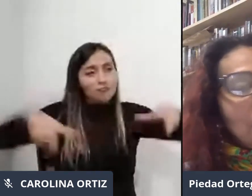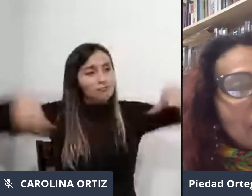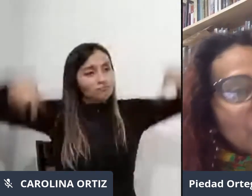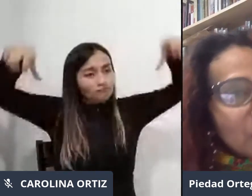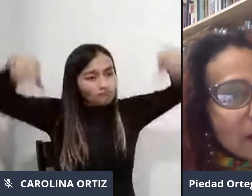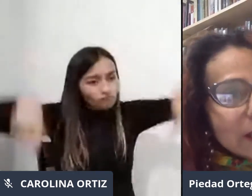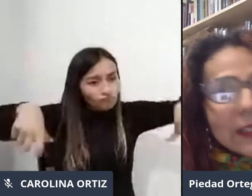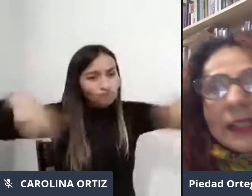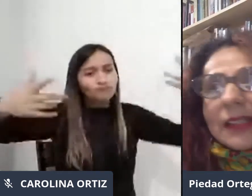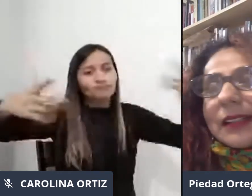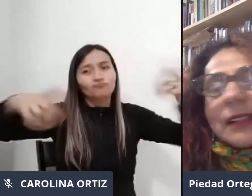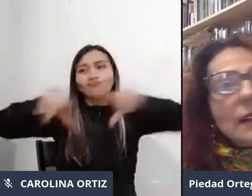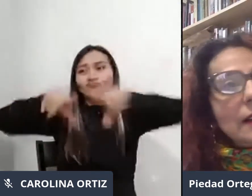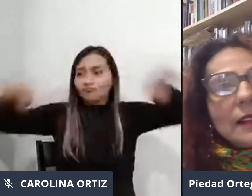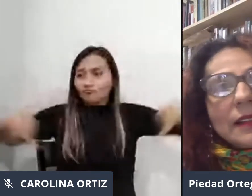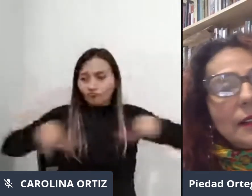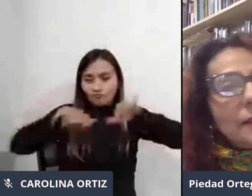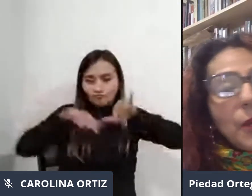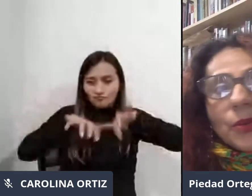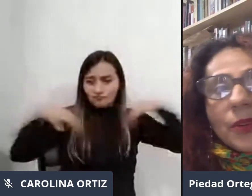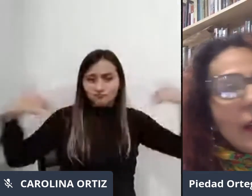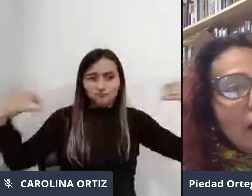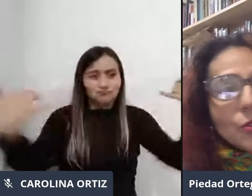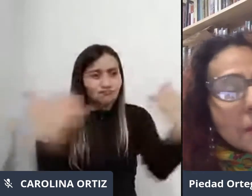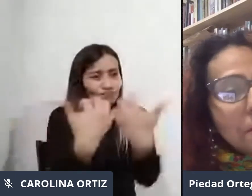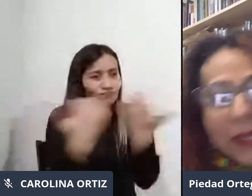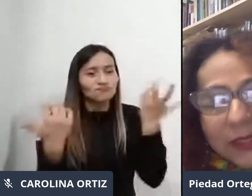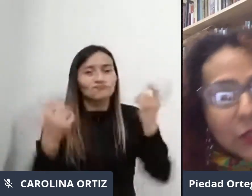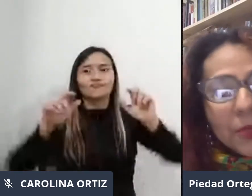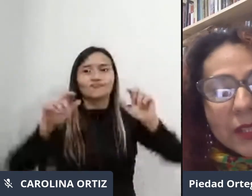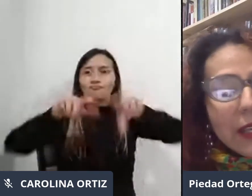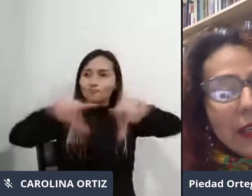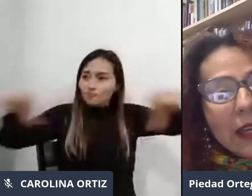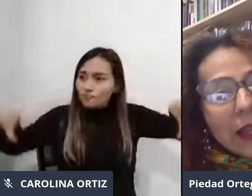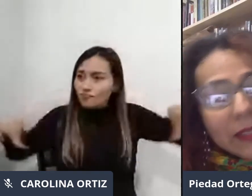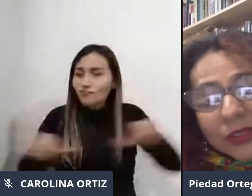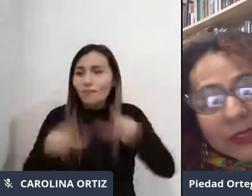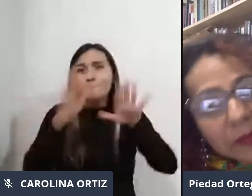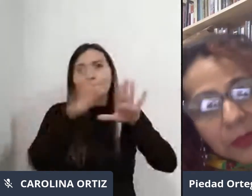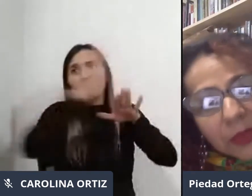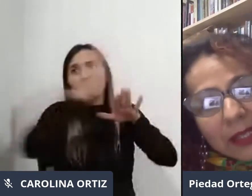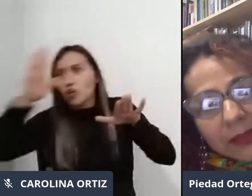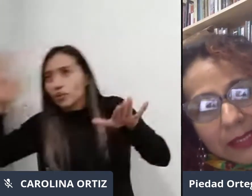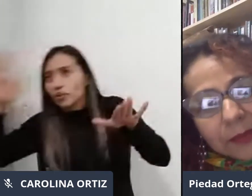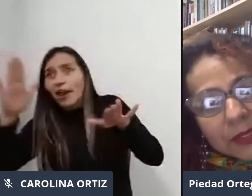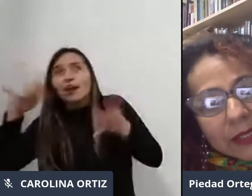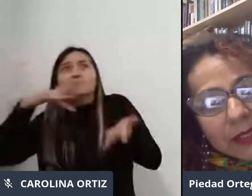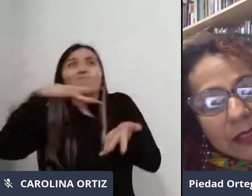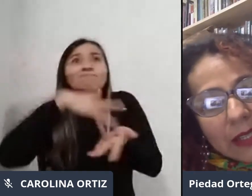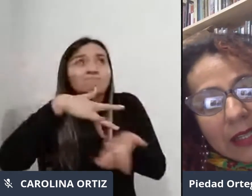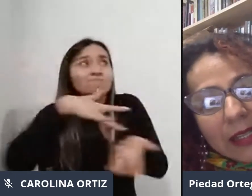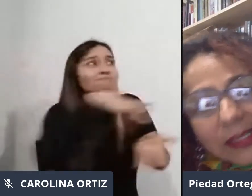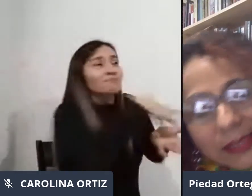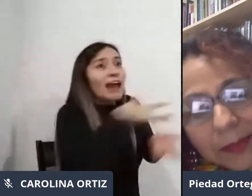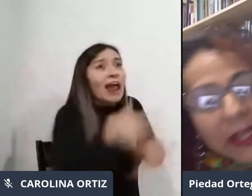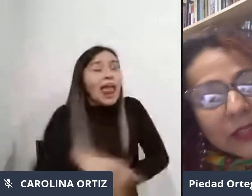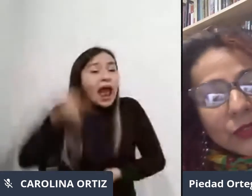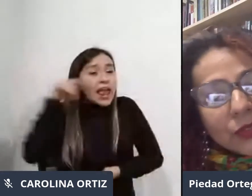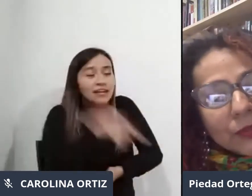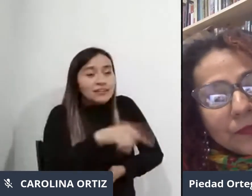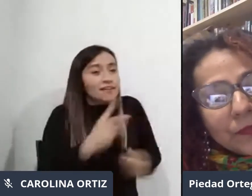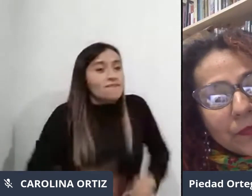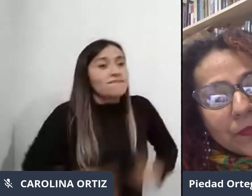a la plazoleta, a los espacios, porque allí es donde vivo la vida, porque este